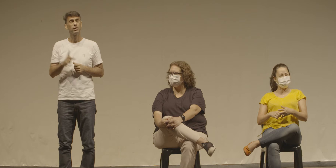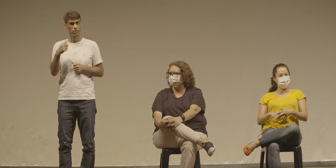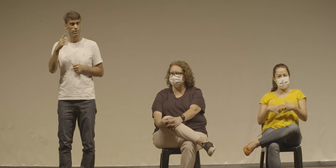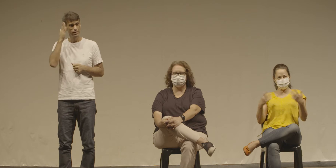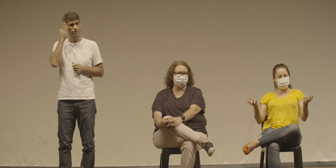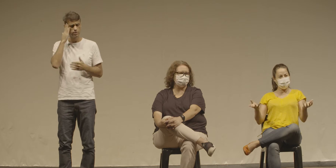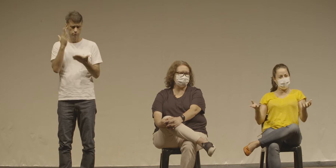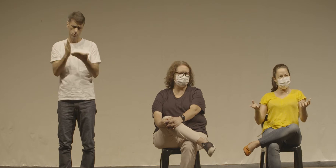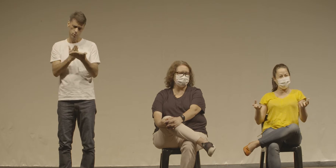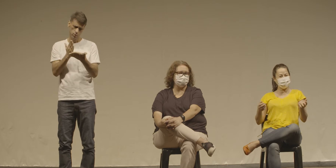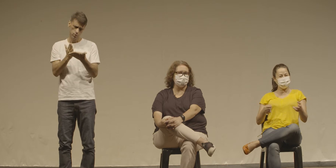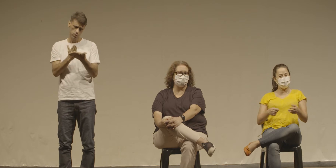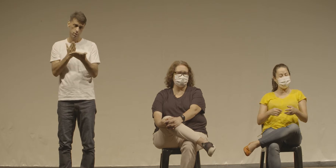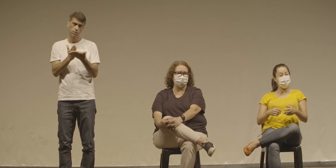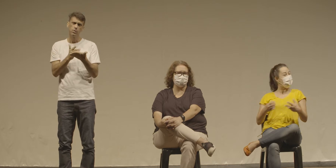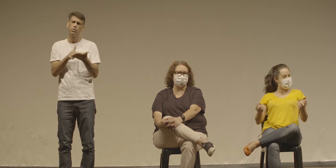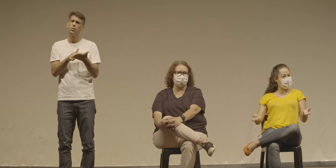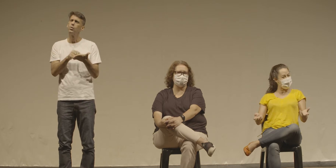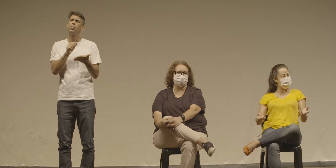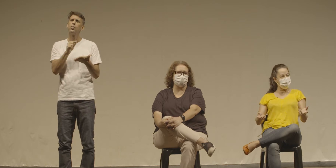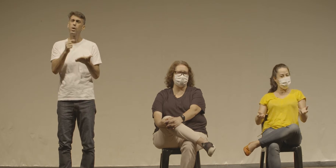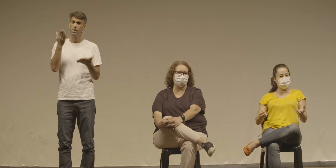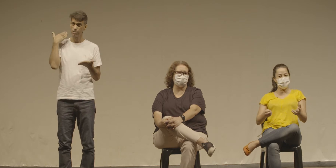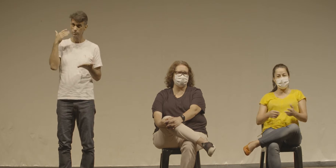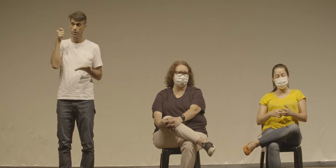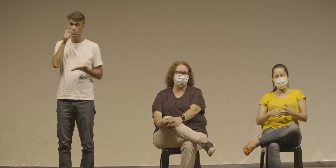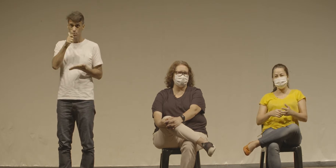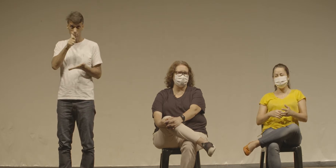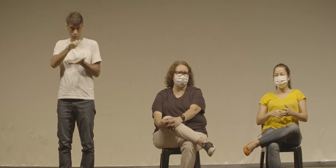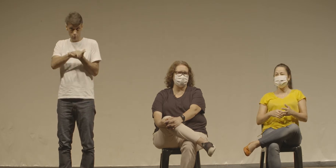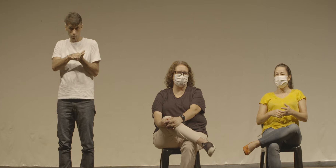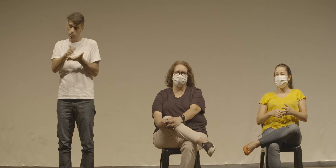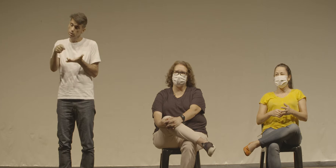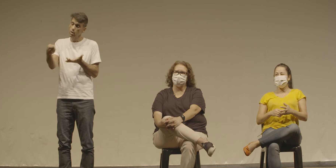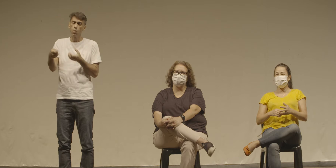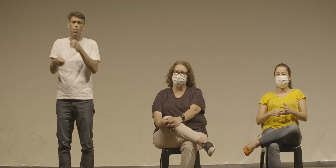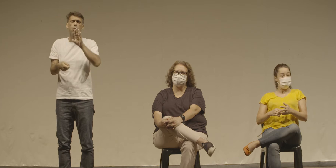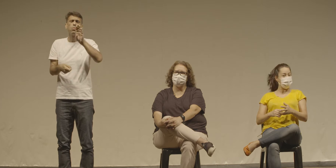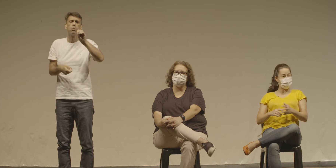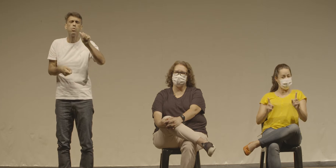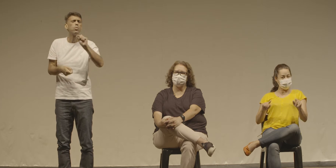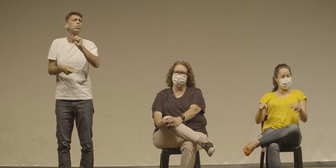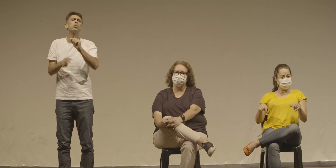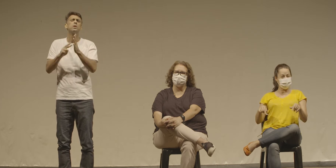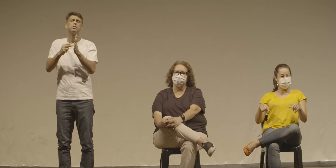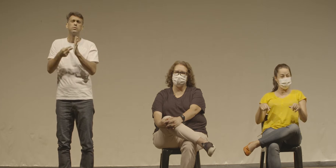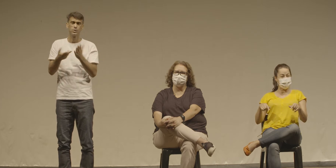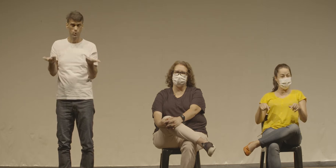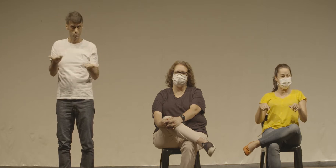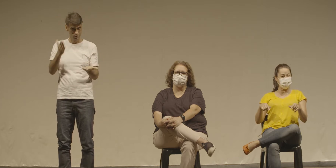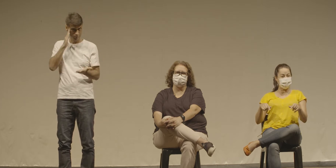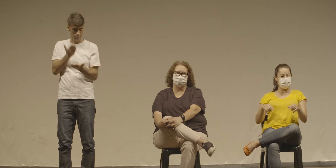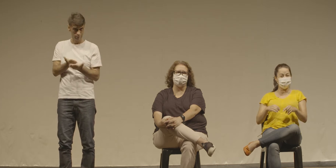dar uma folheada e colocar, né, para ver o que era ser uma boa esposa na época. E muita gente ainda acredita que